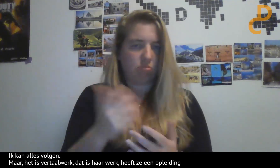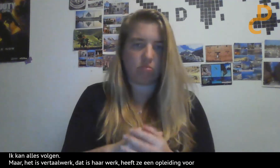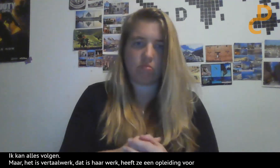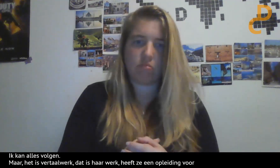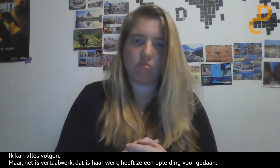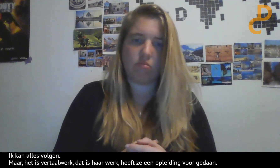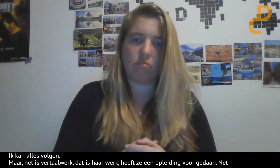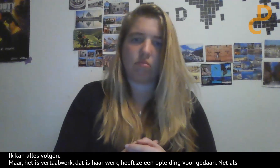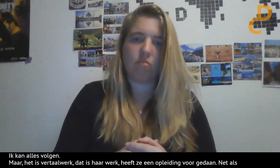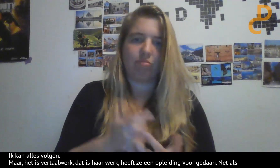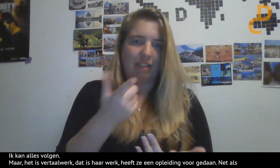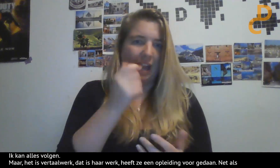voor hun werk hebben gedaan.